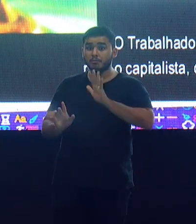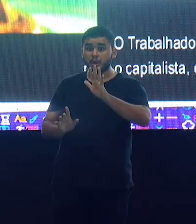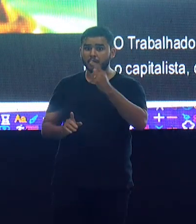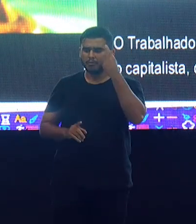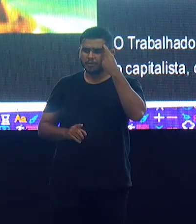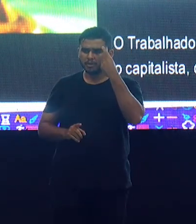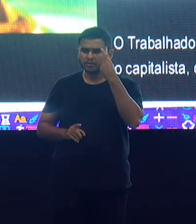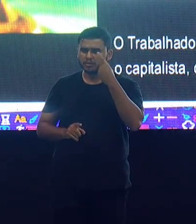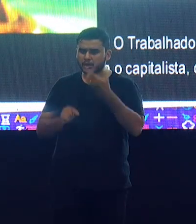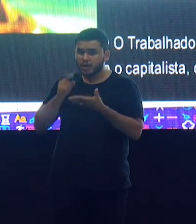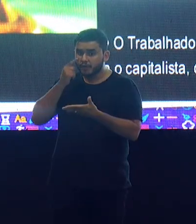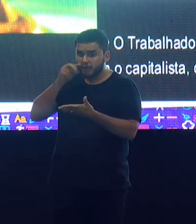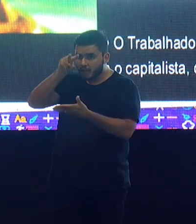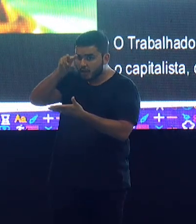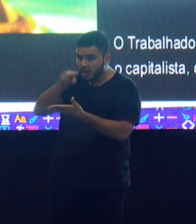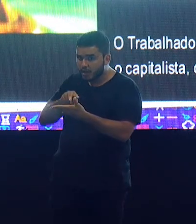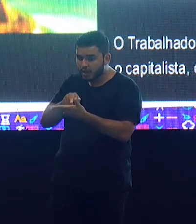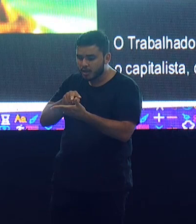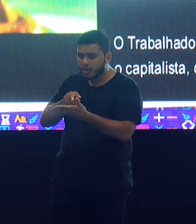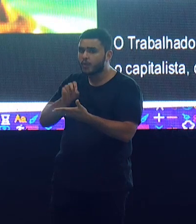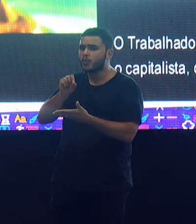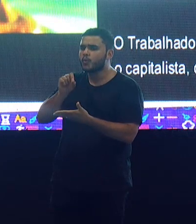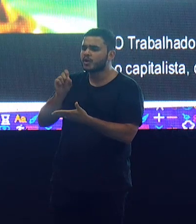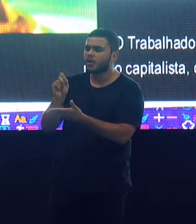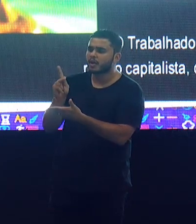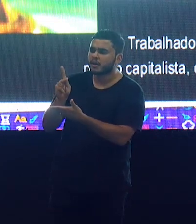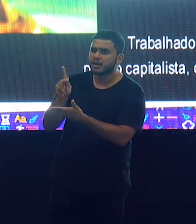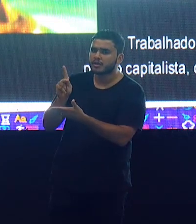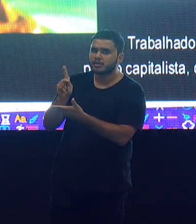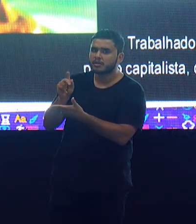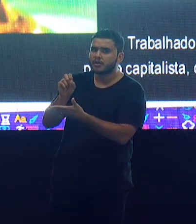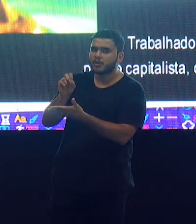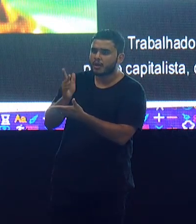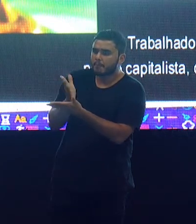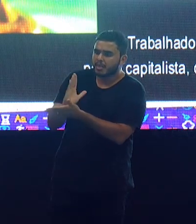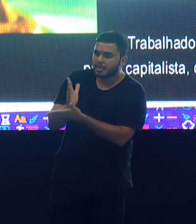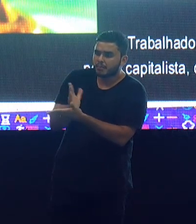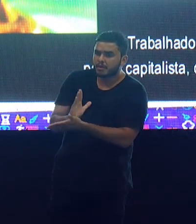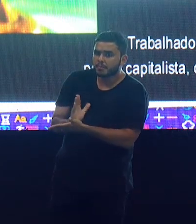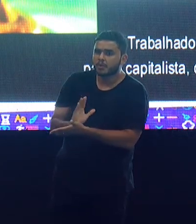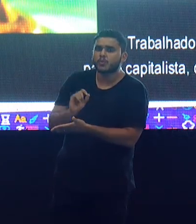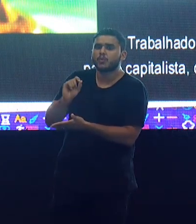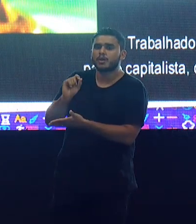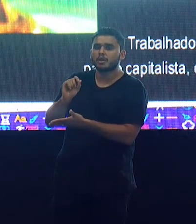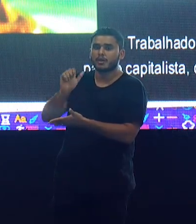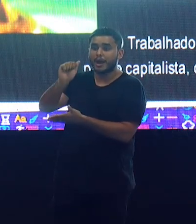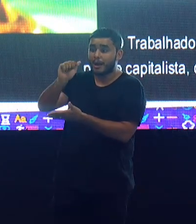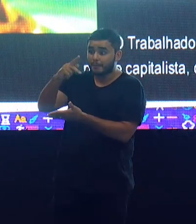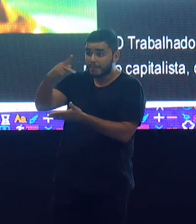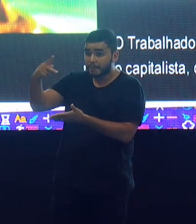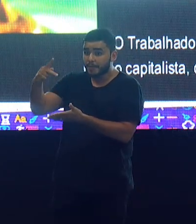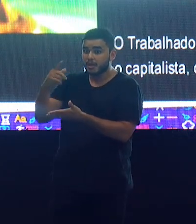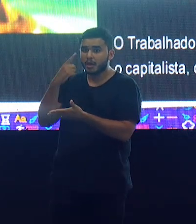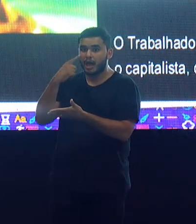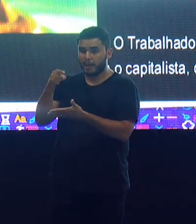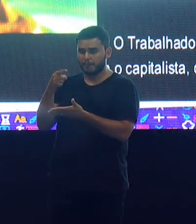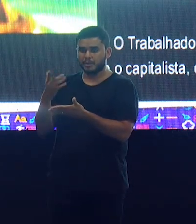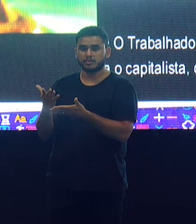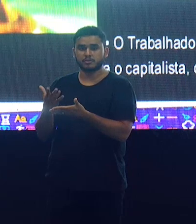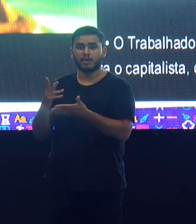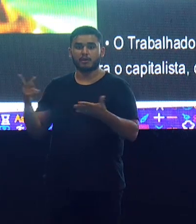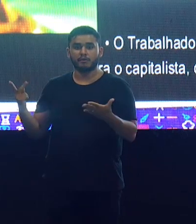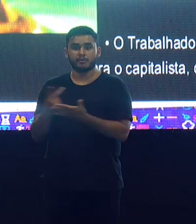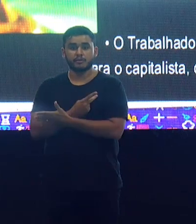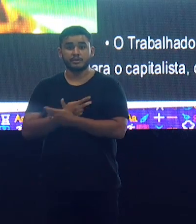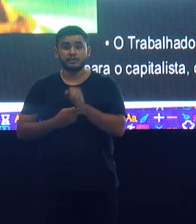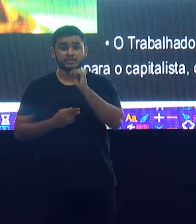Você fornece os seus dados. E aí você fica surpreso quando você está conversando